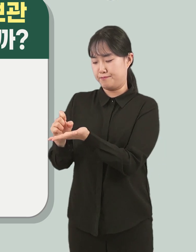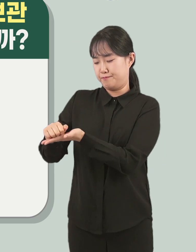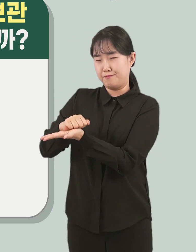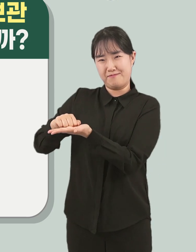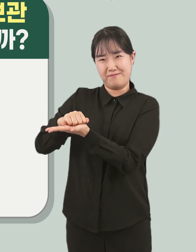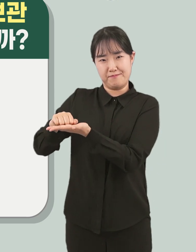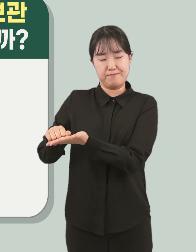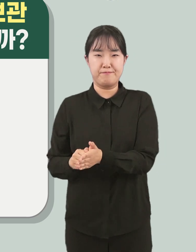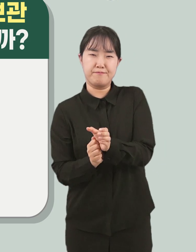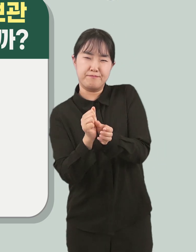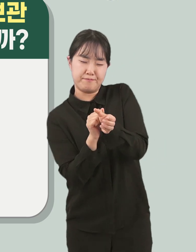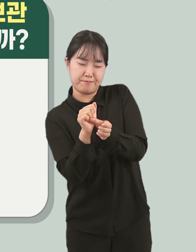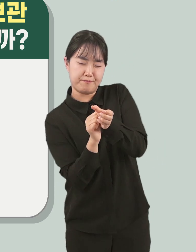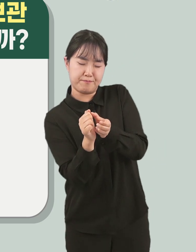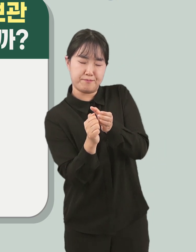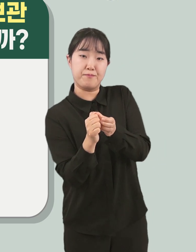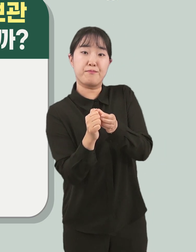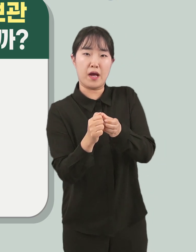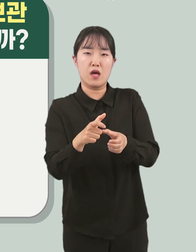헹굽니다.